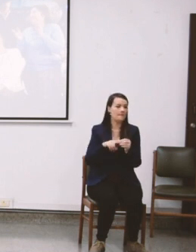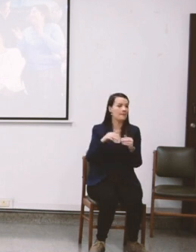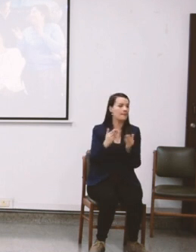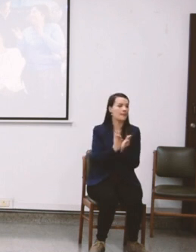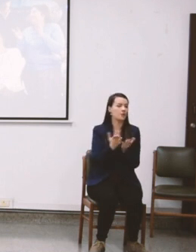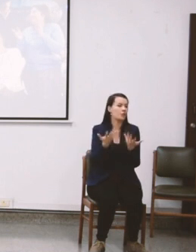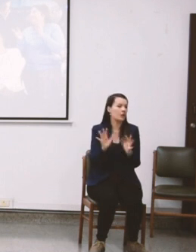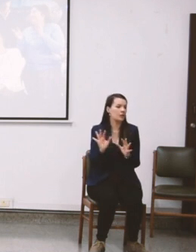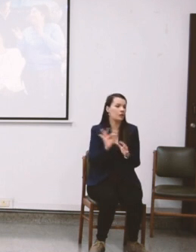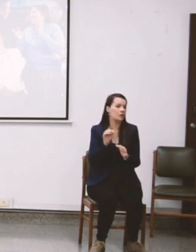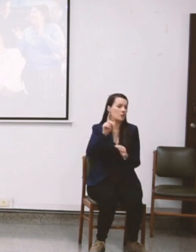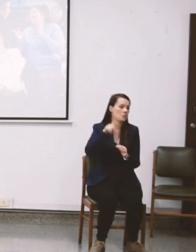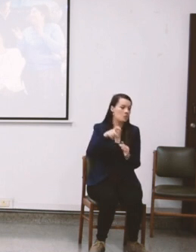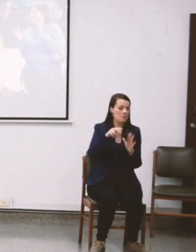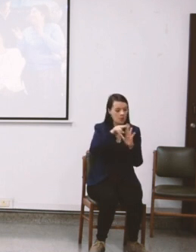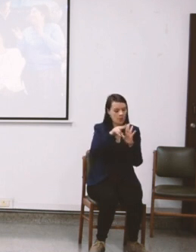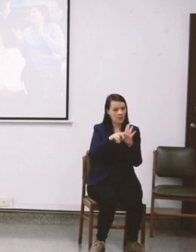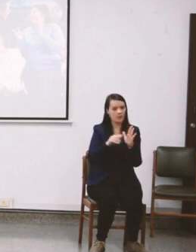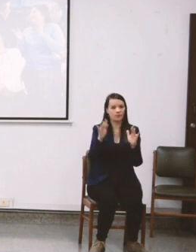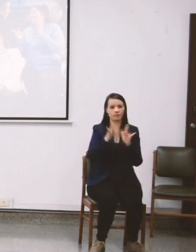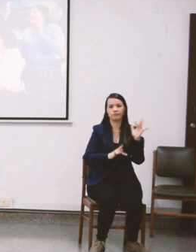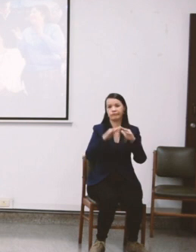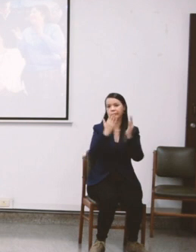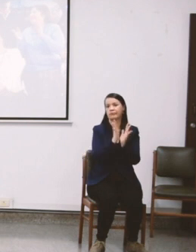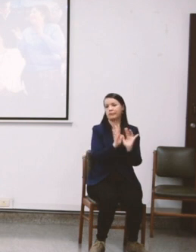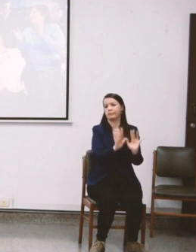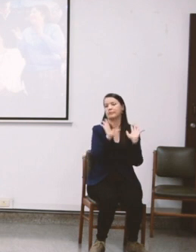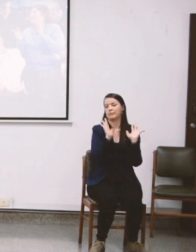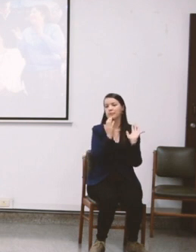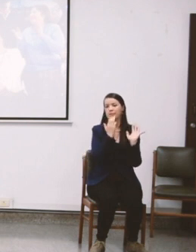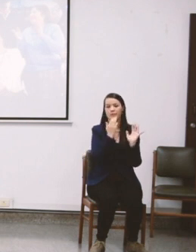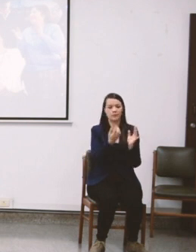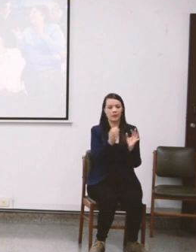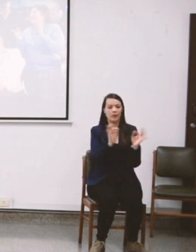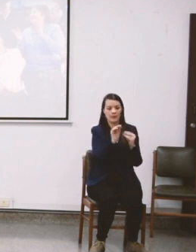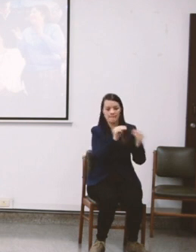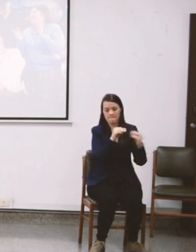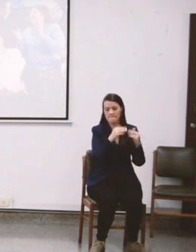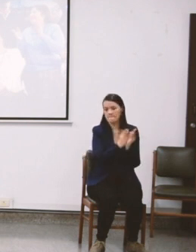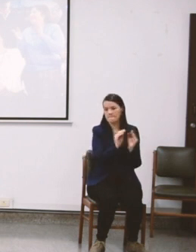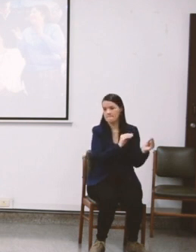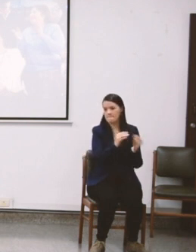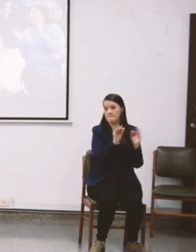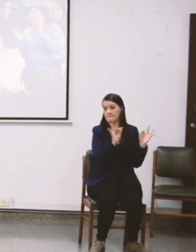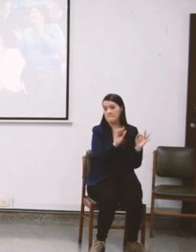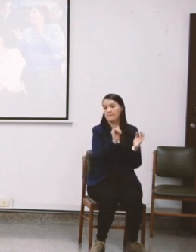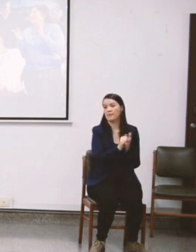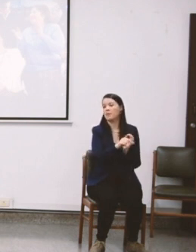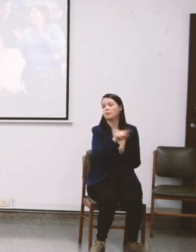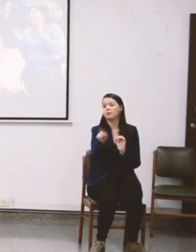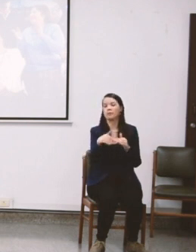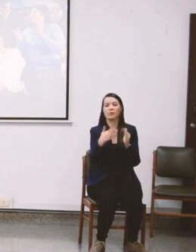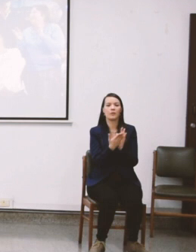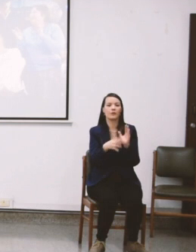necesariamente va a cumplir esos parámetros que sabemos que cerca no se van a modificar, ¿no? Bueno, esos